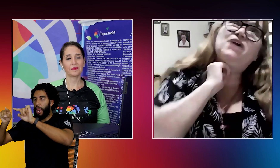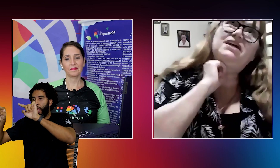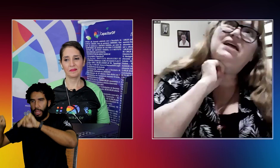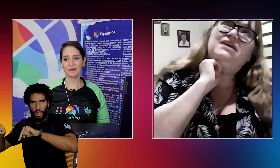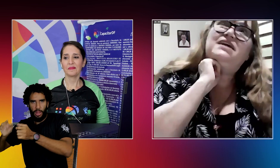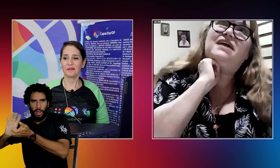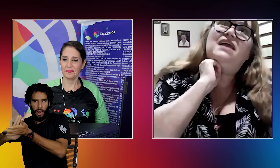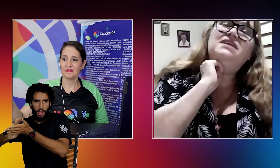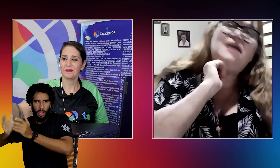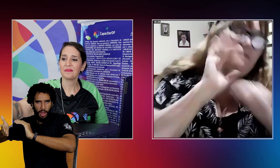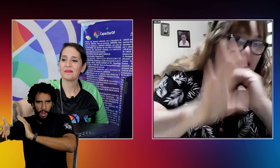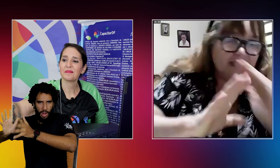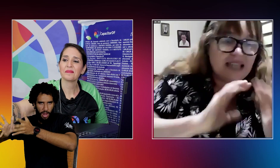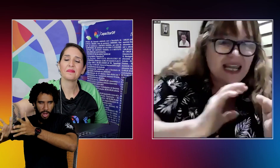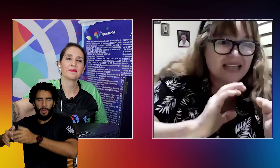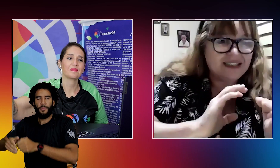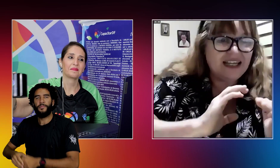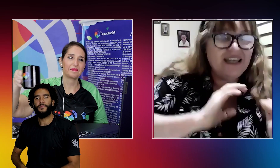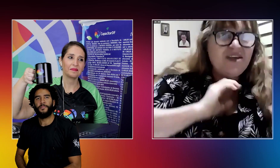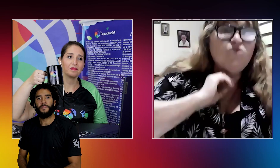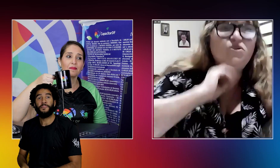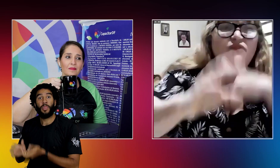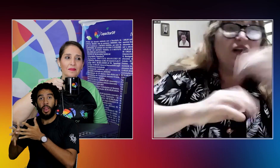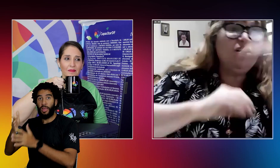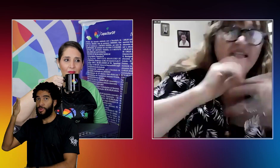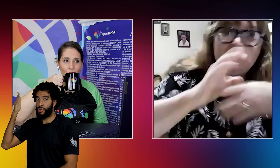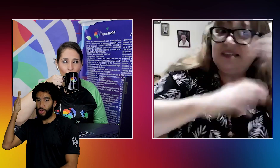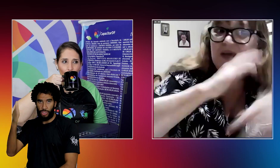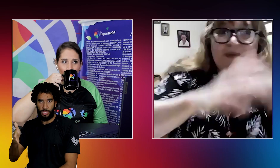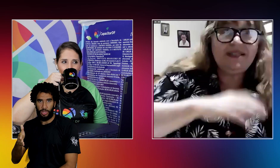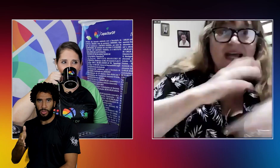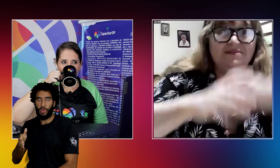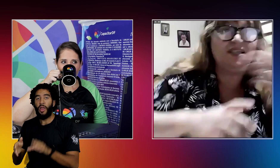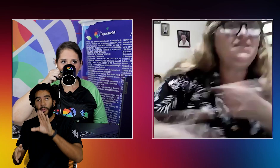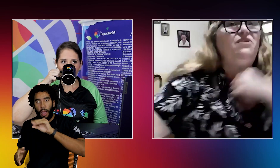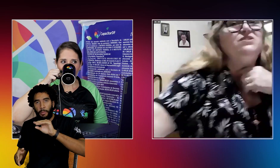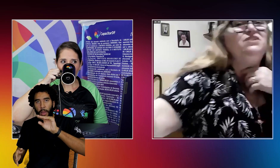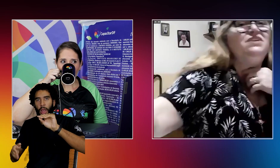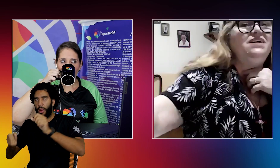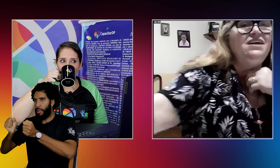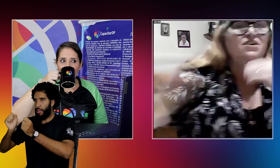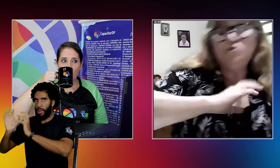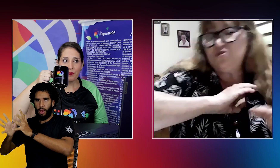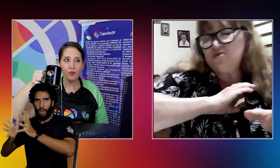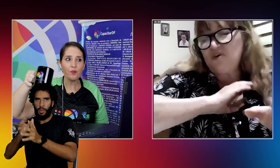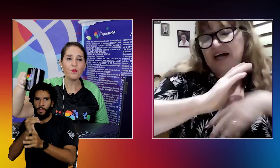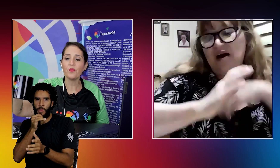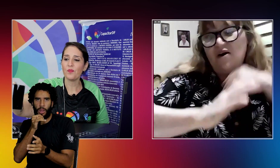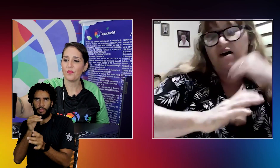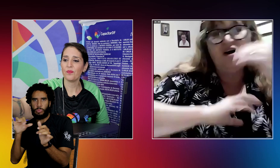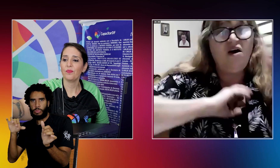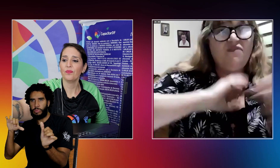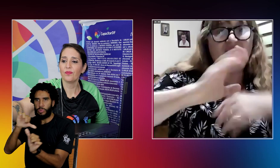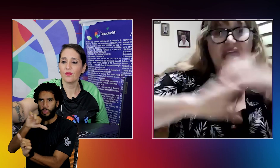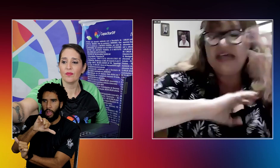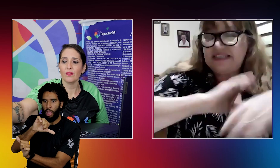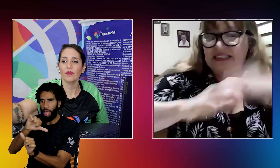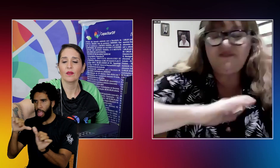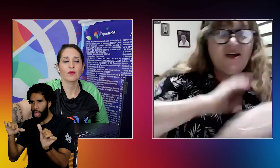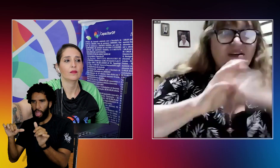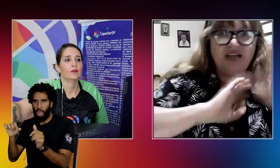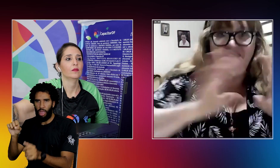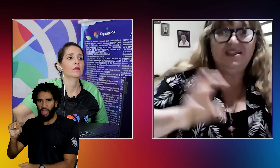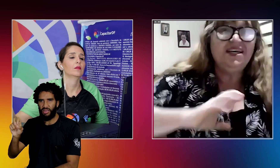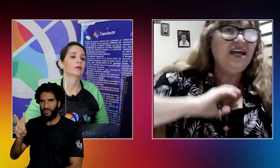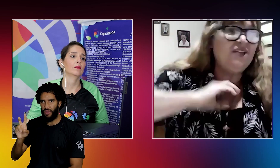o que ele interpreta na lata, né? O que falou está sendo interpretado, não tem esse negócio de trocar OVS,